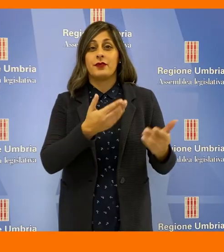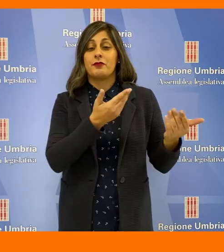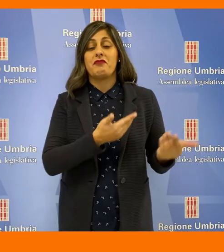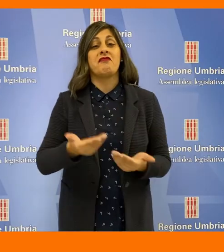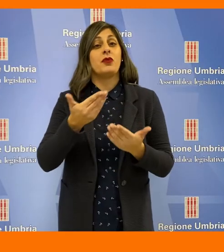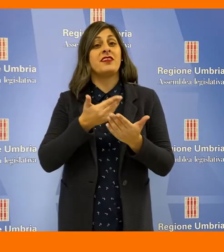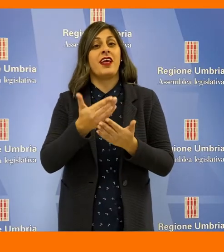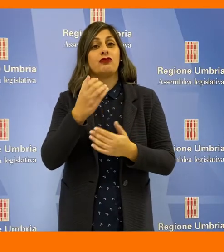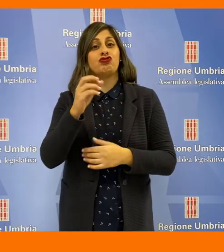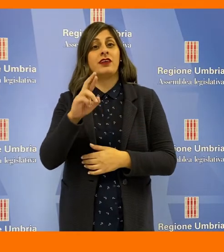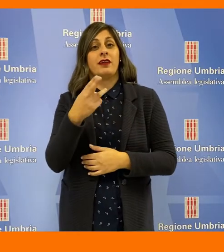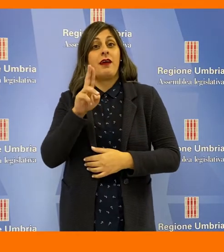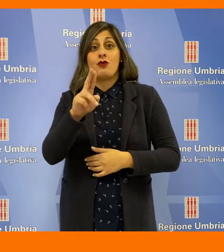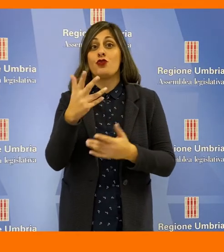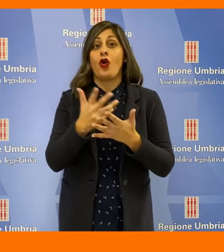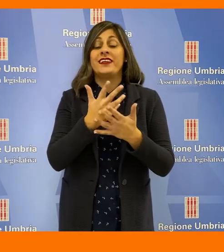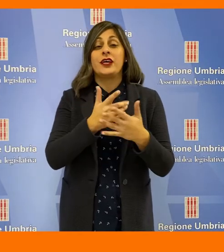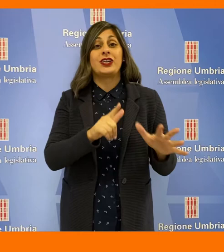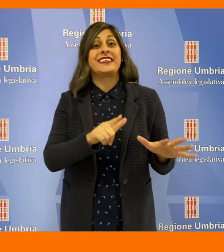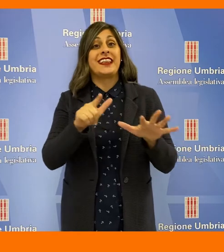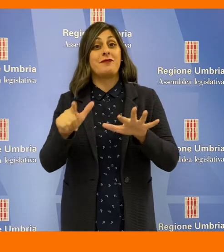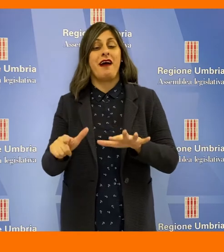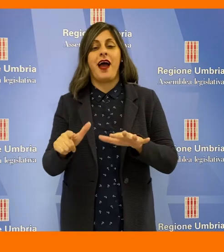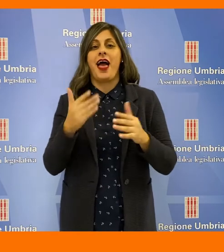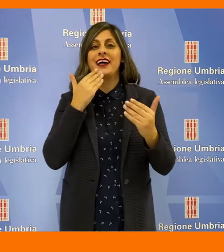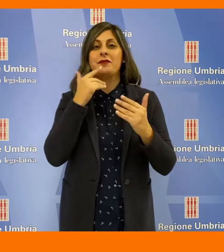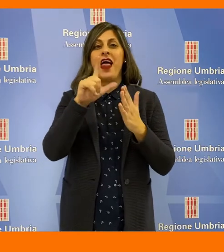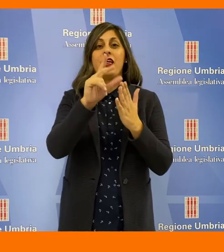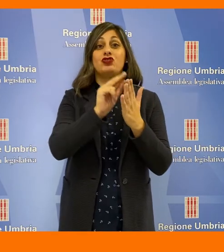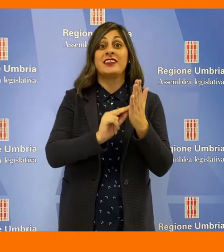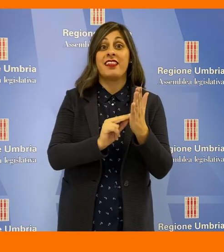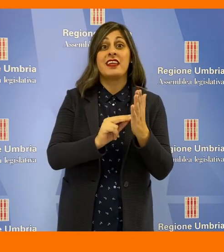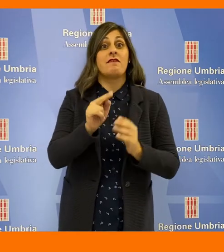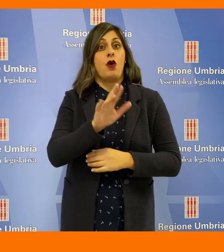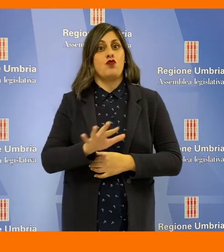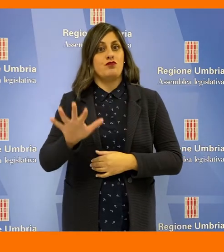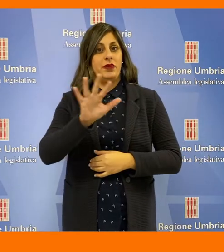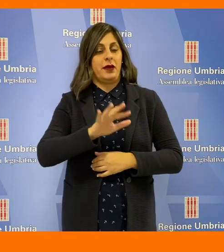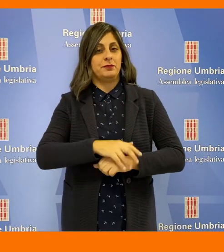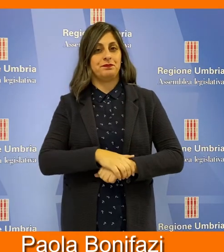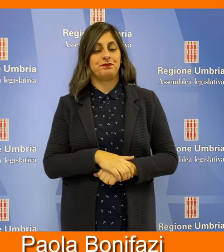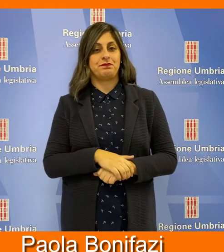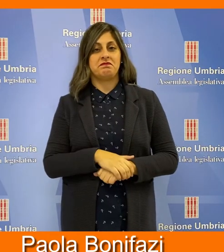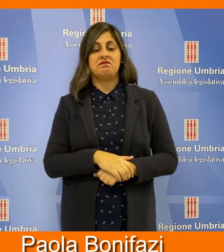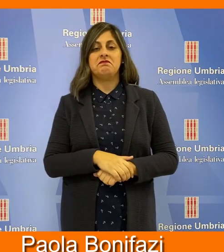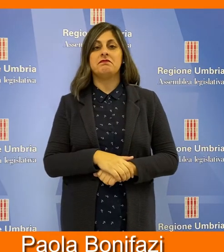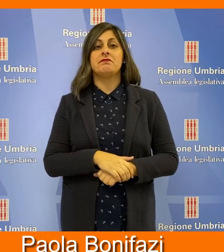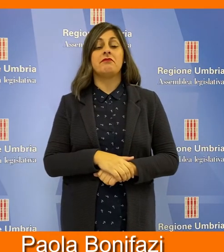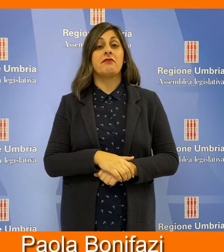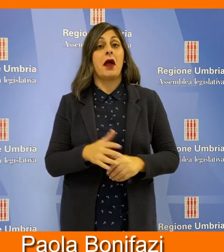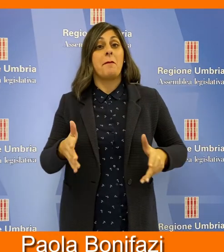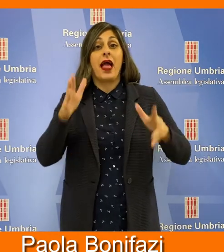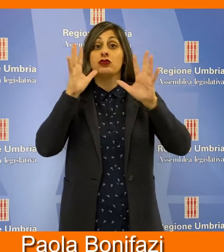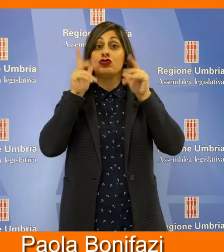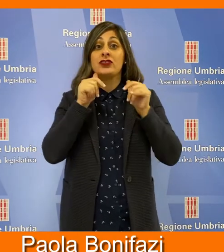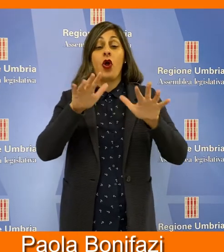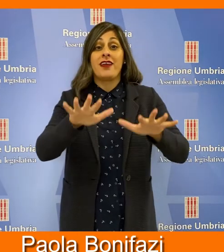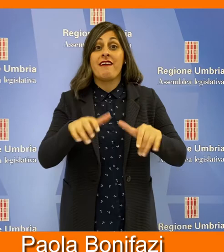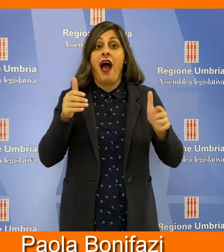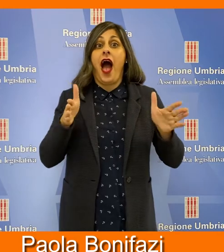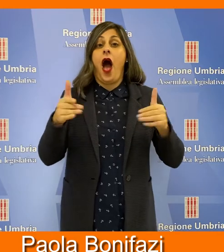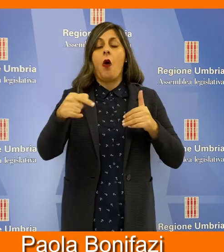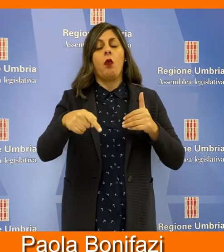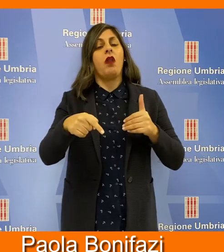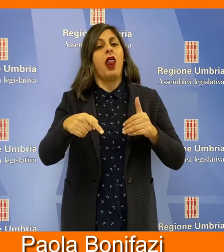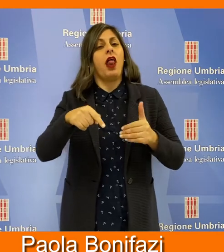Benvenuti a TeleCRU, il notiziario settimanale dell'Assemblea Legislativa dell'Umbria. L'Aula di Palazzo Cesaroni